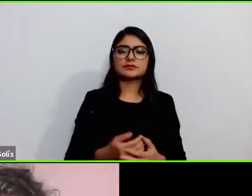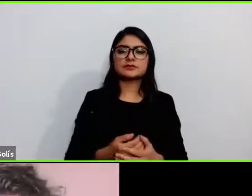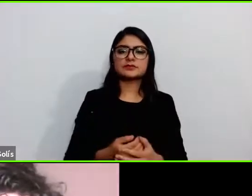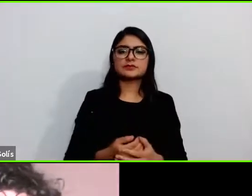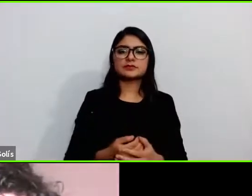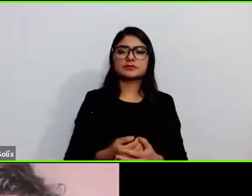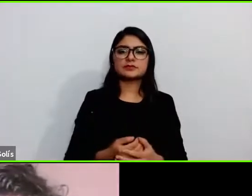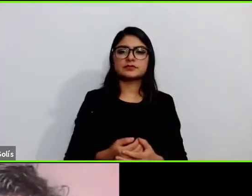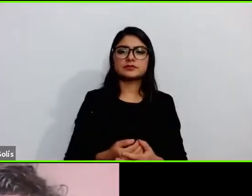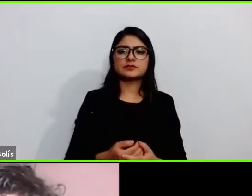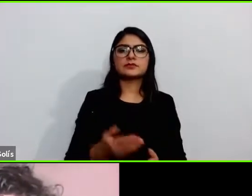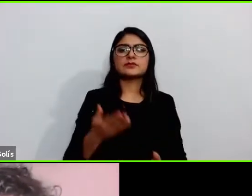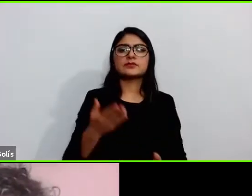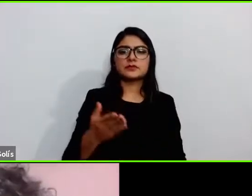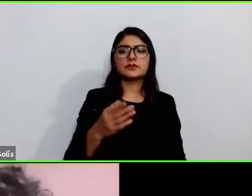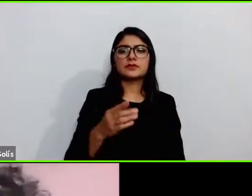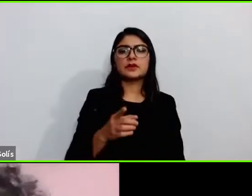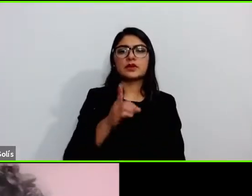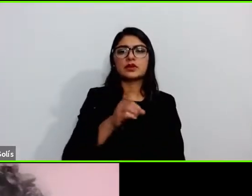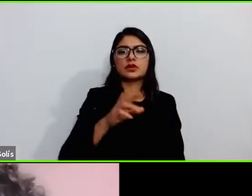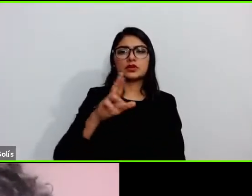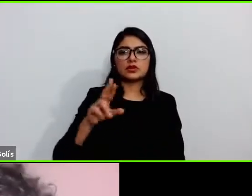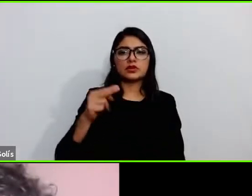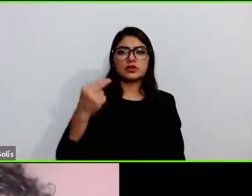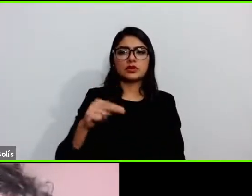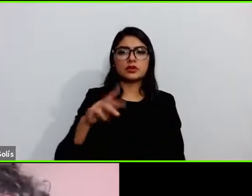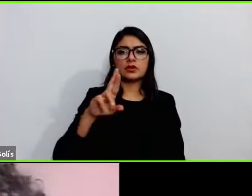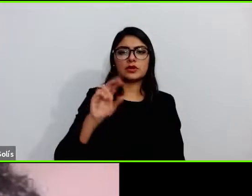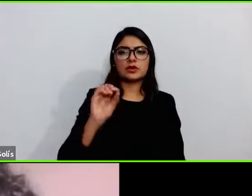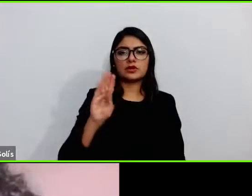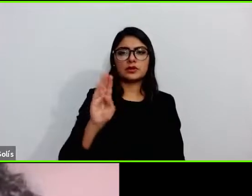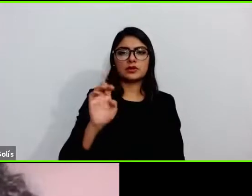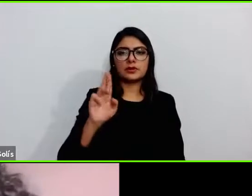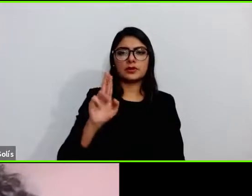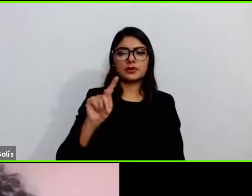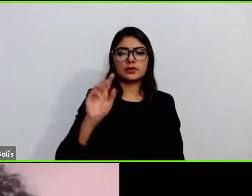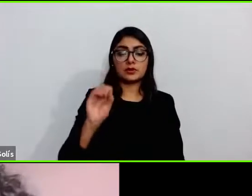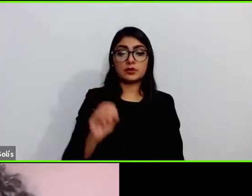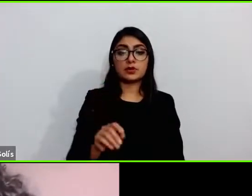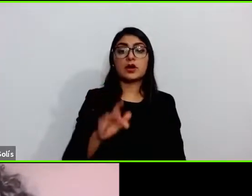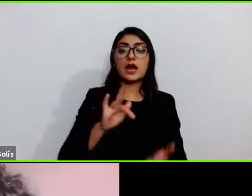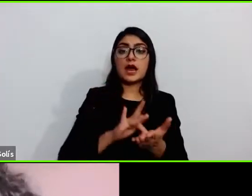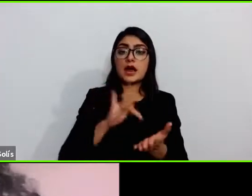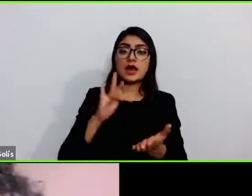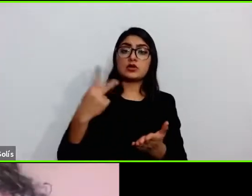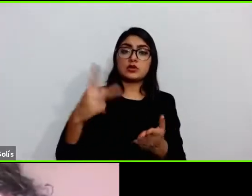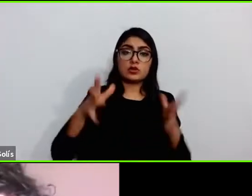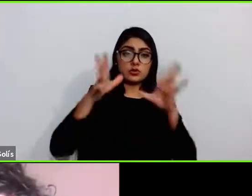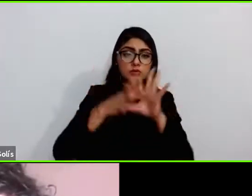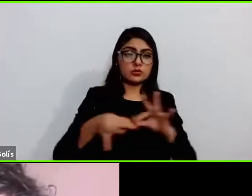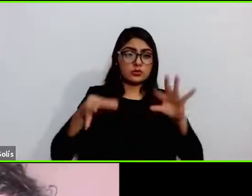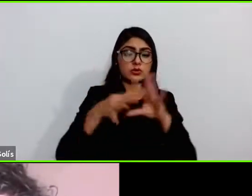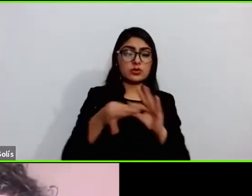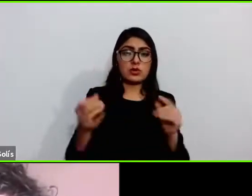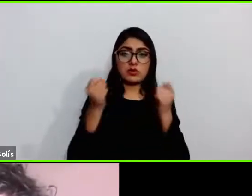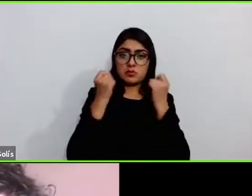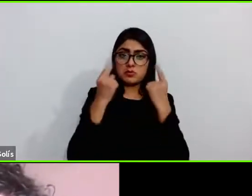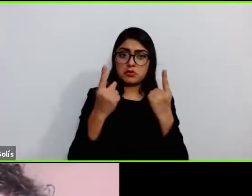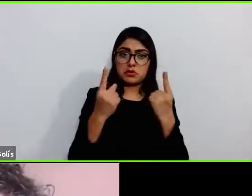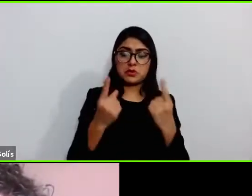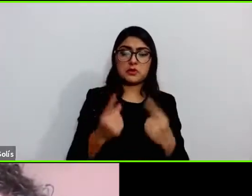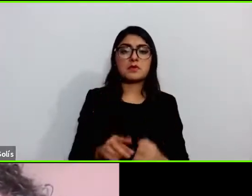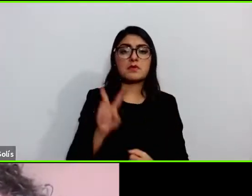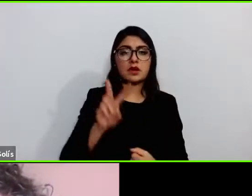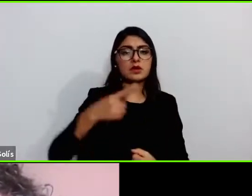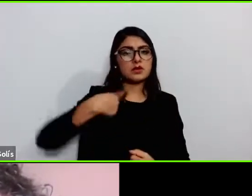Doctor Roberto Miembro, muy buenas tardes. Su ponencia ha sido extraordinaria, le agradecemos muchísimo. Hemos